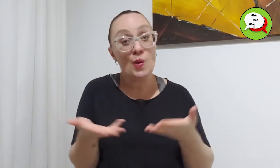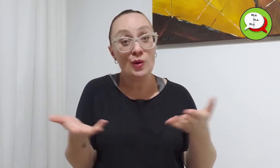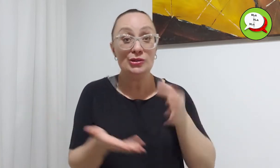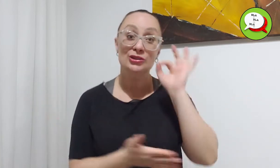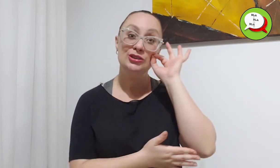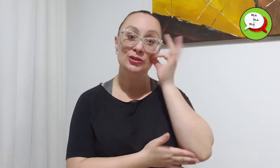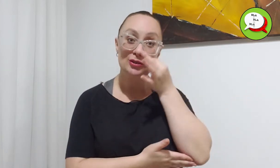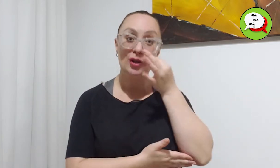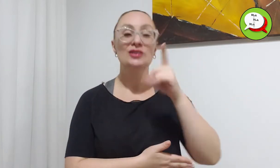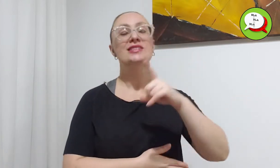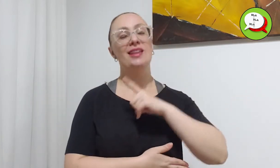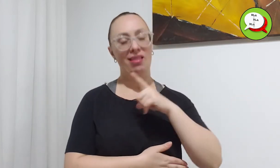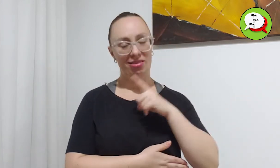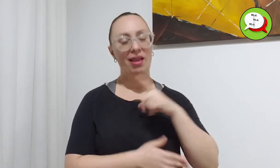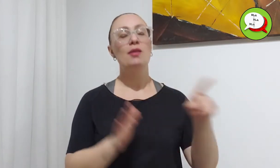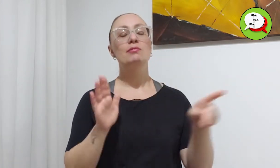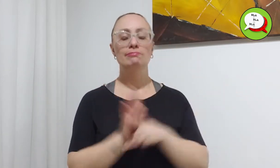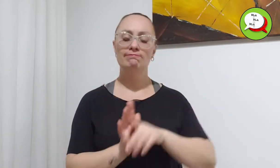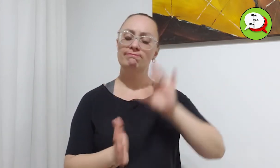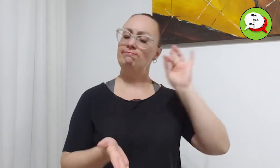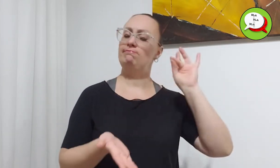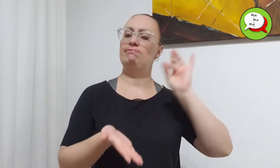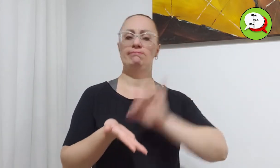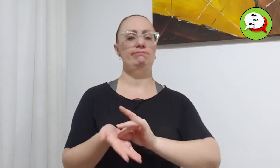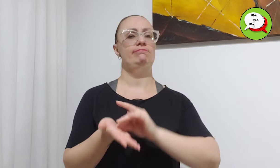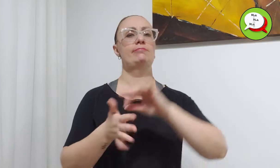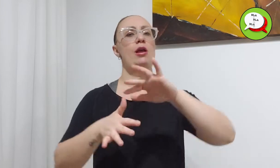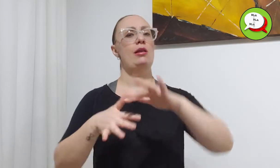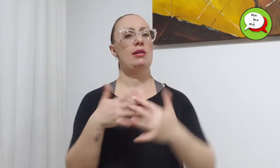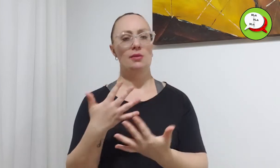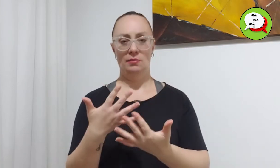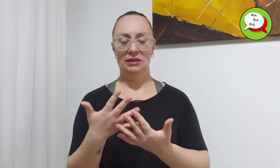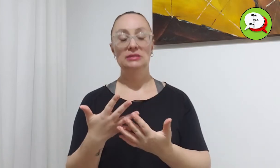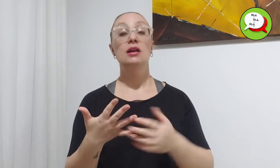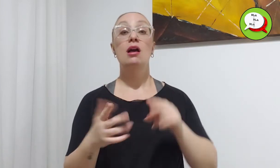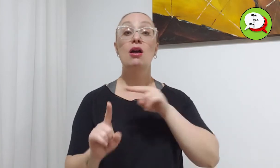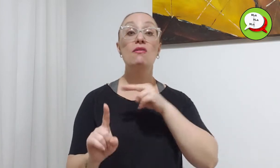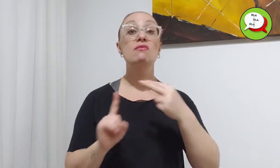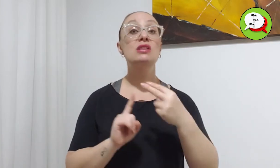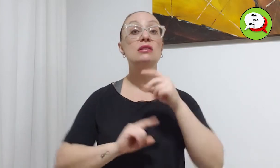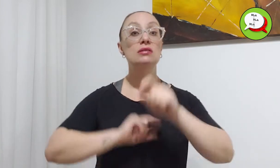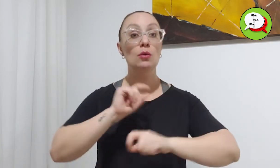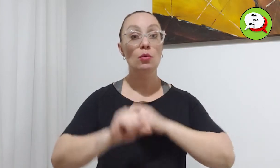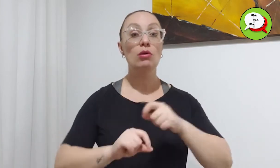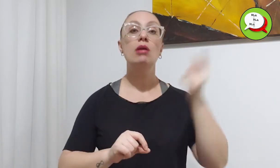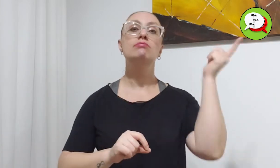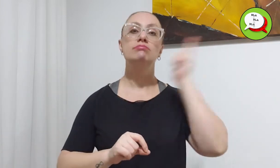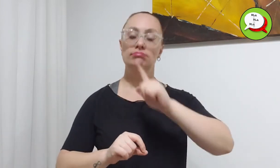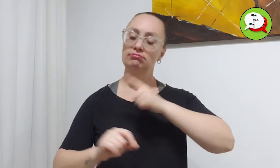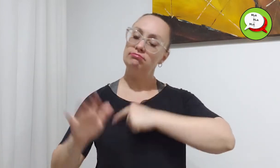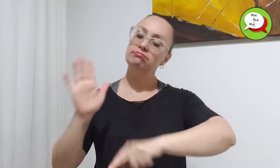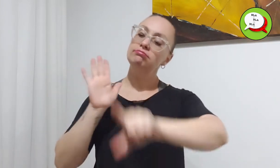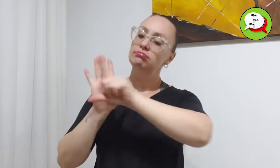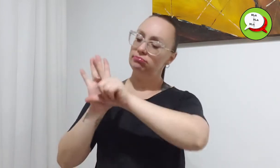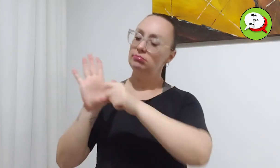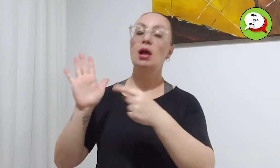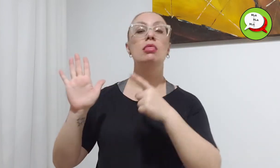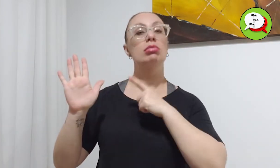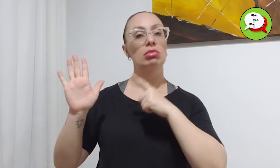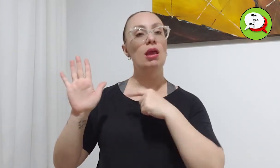Hoje, por sorte, temos a institucionalização da Libras, a visão da sua legalidade.